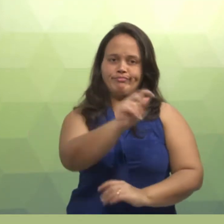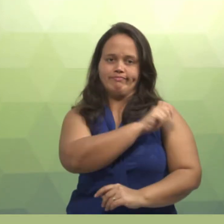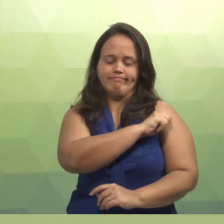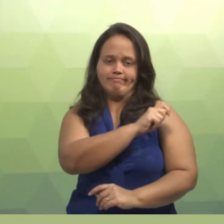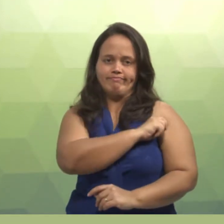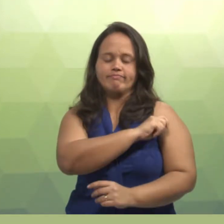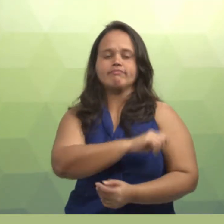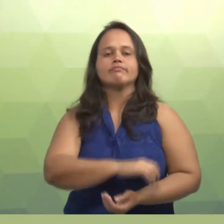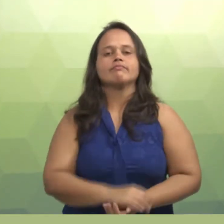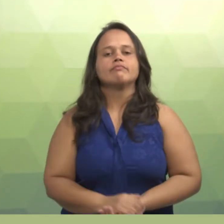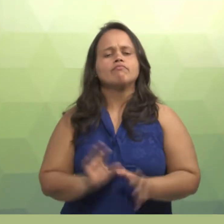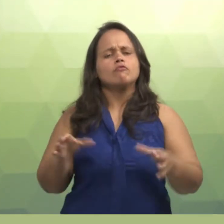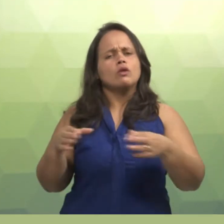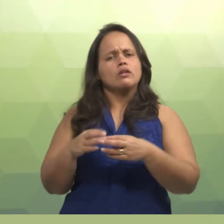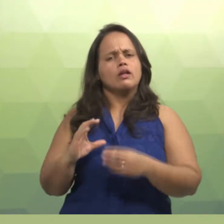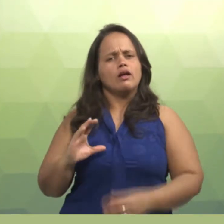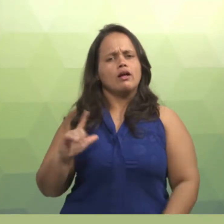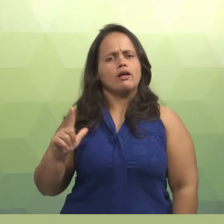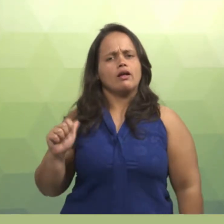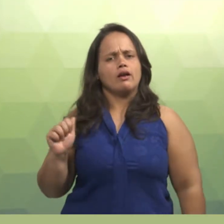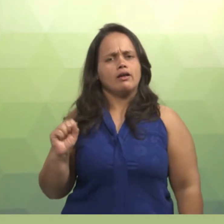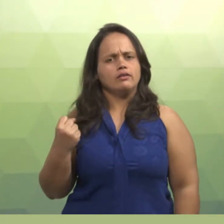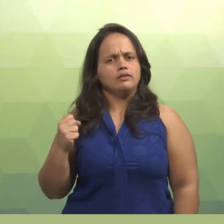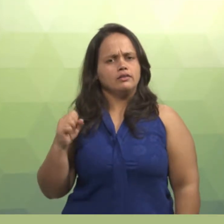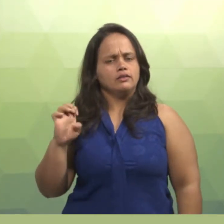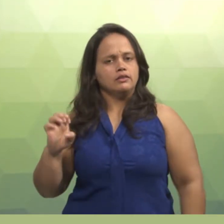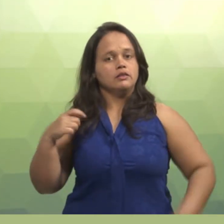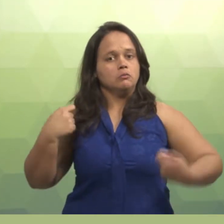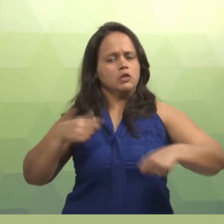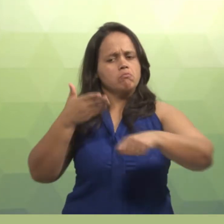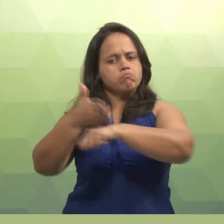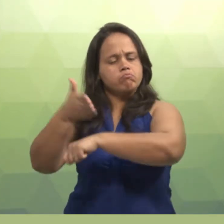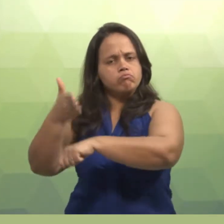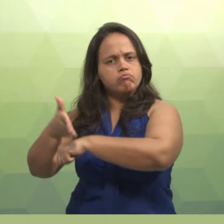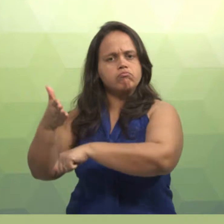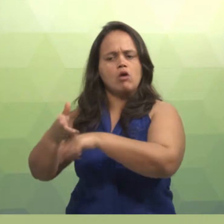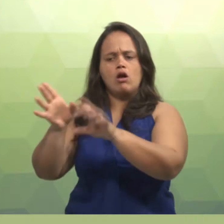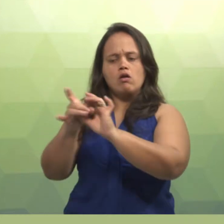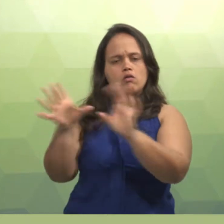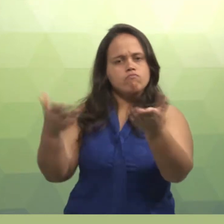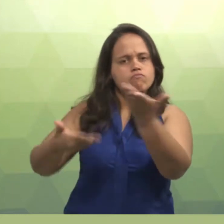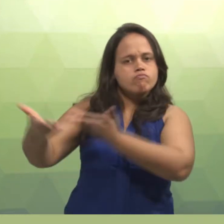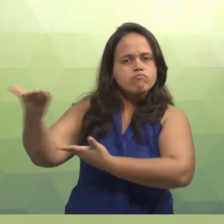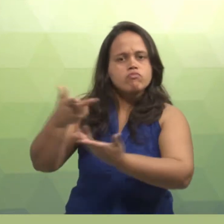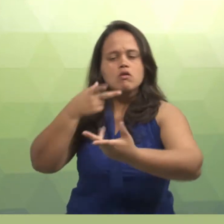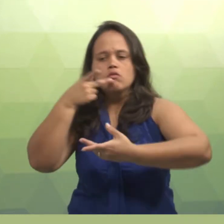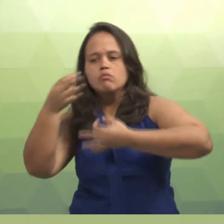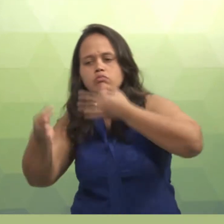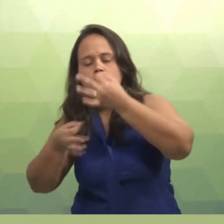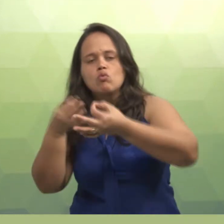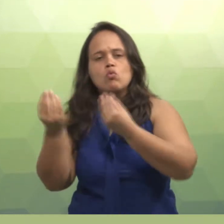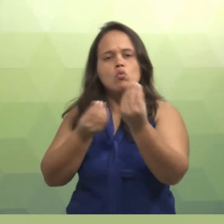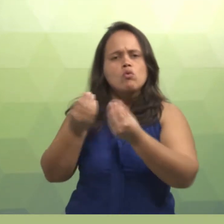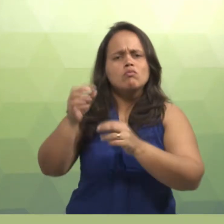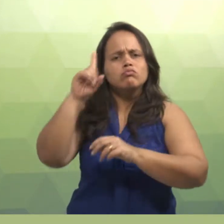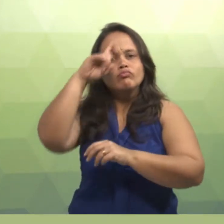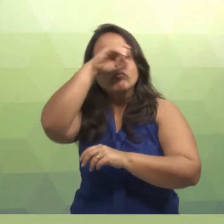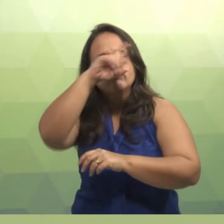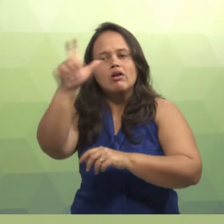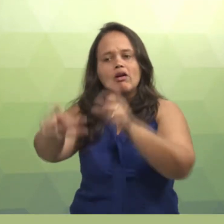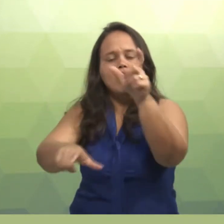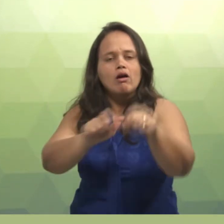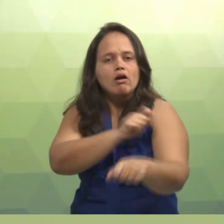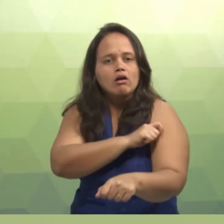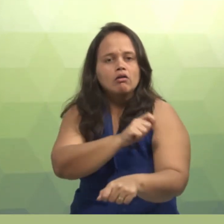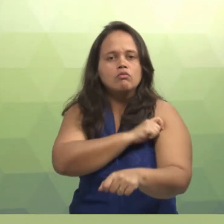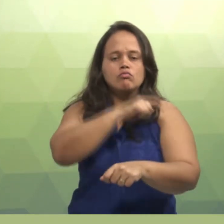reunião participativa e democrática para o apontamento das dificuldades dos alunos, dos professores, da escola, a fim